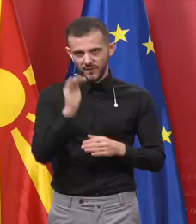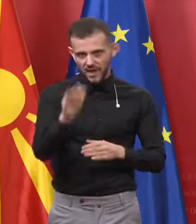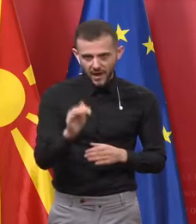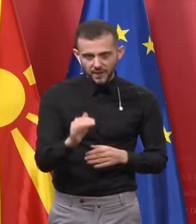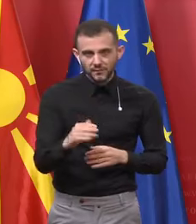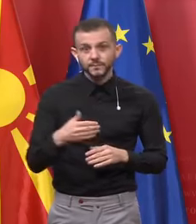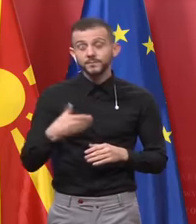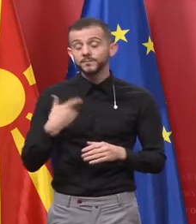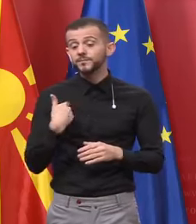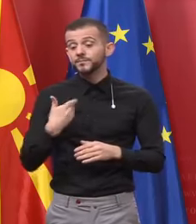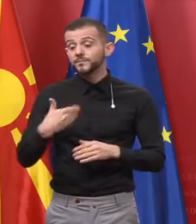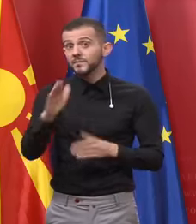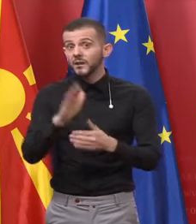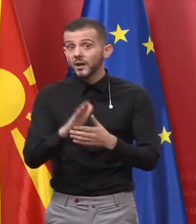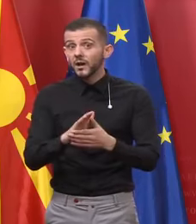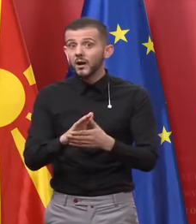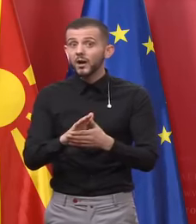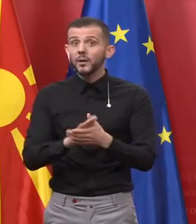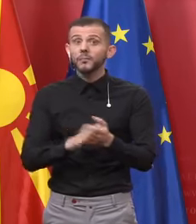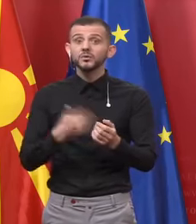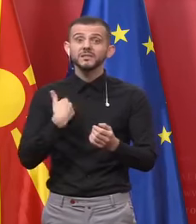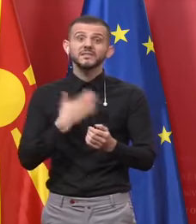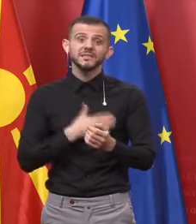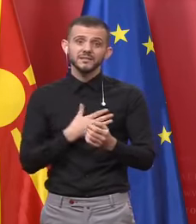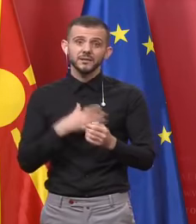на почетокот, ќе може да се диагностицираат